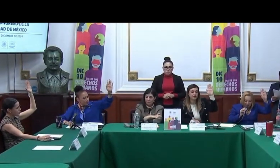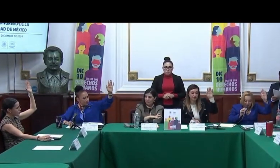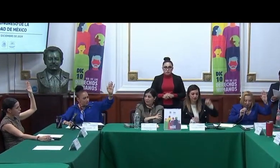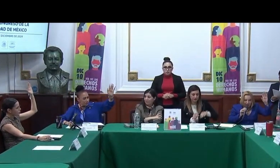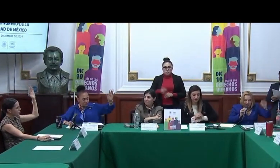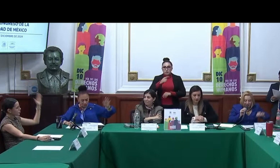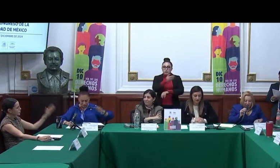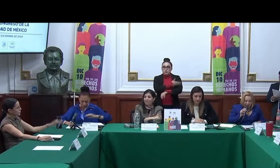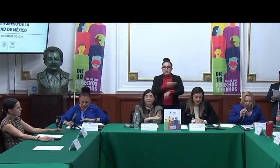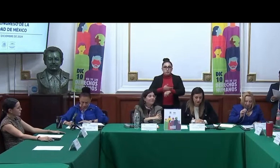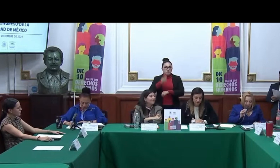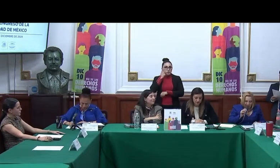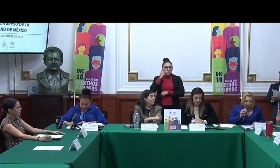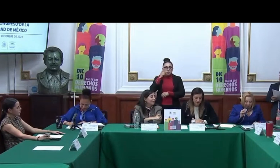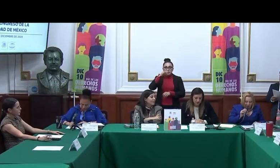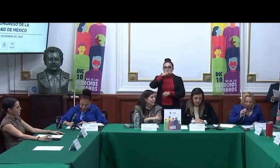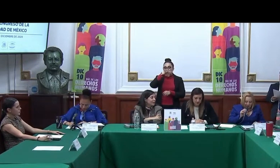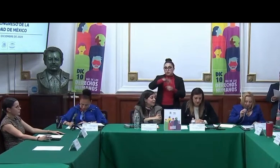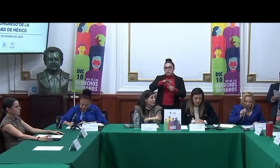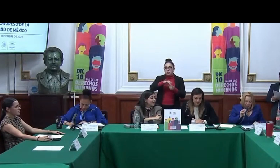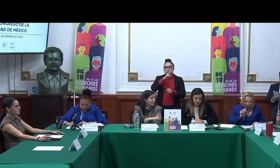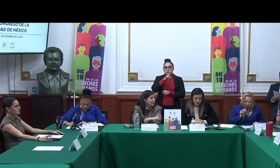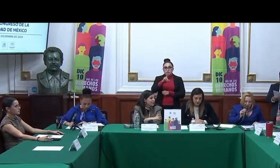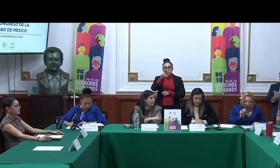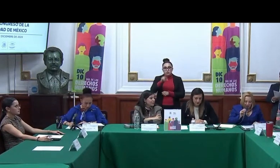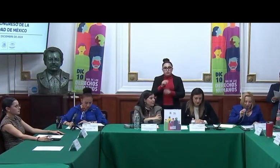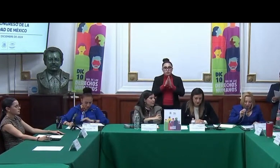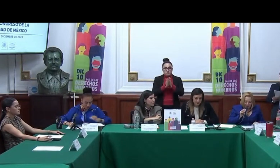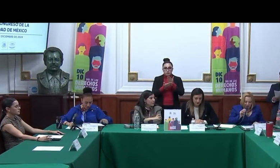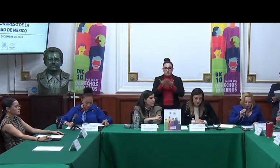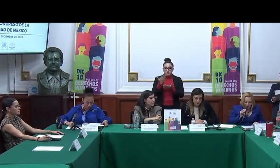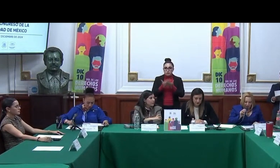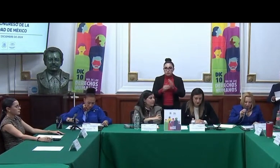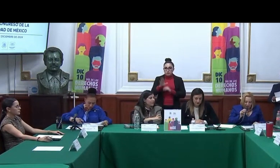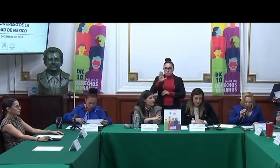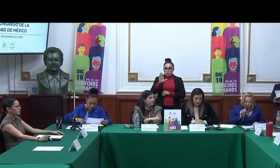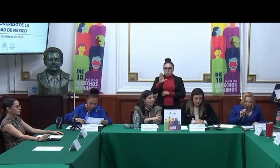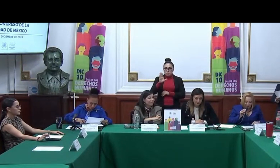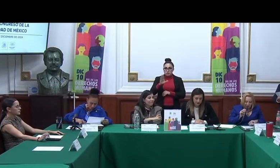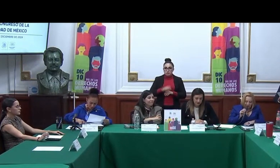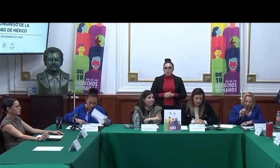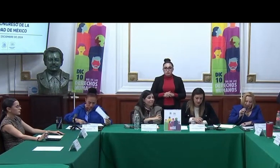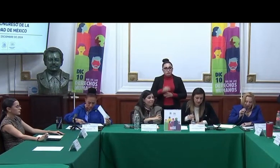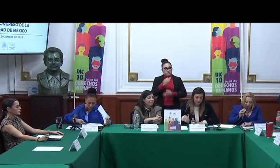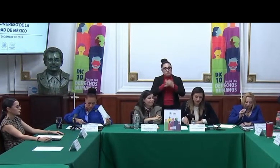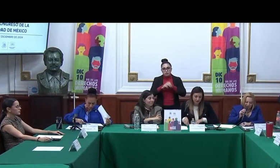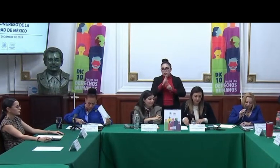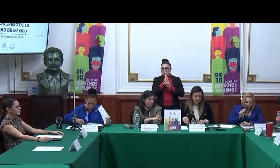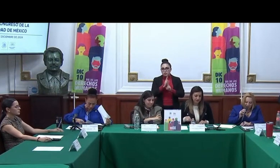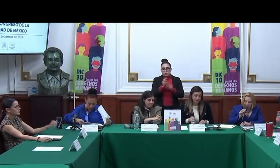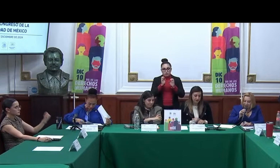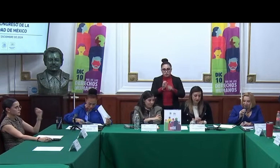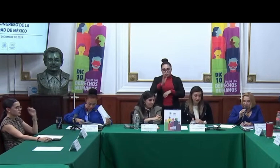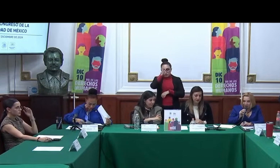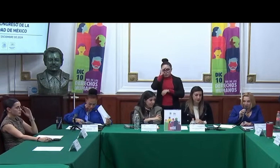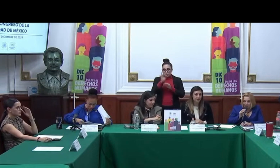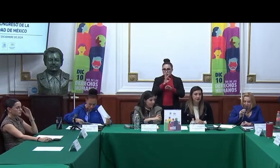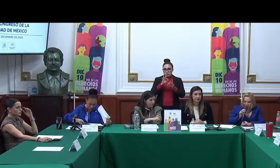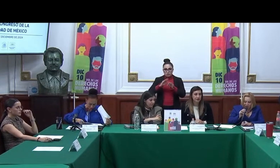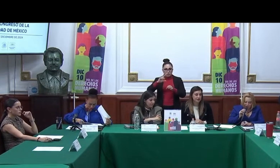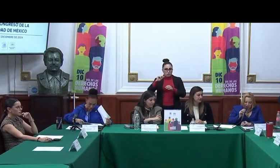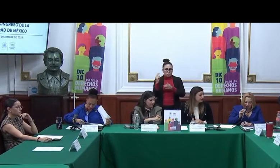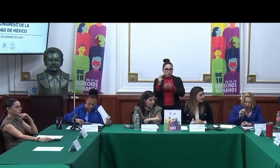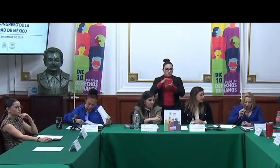Quienes estén por la negativa, sírvanse manifestarlo levantando la mano. Mayoría por la afirmativa, se dispensa